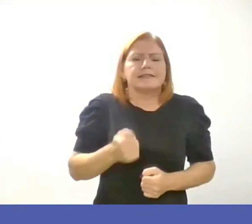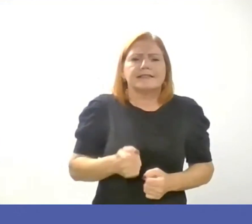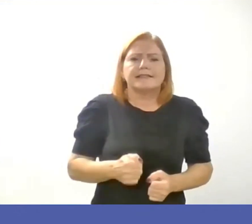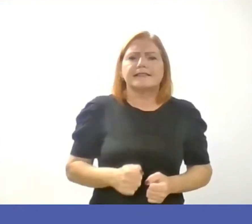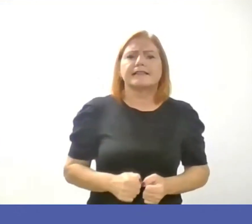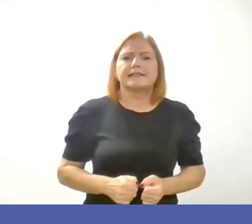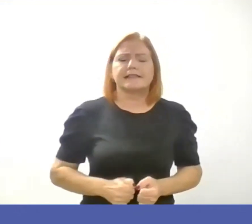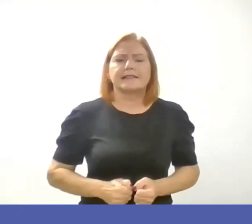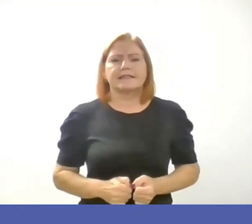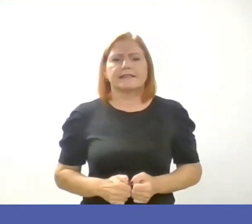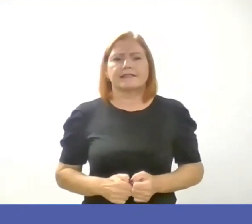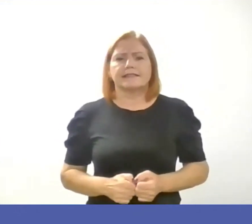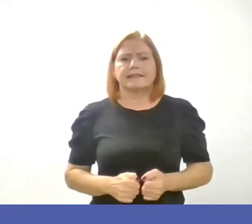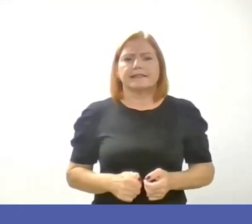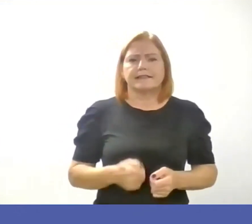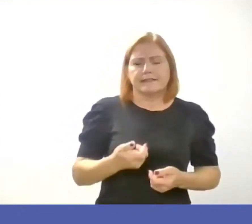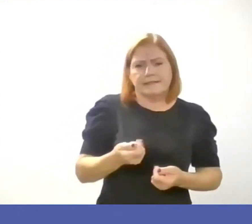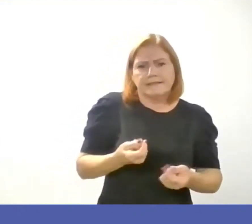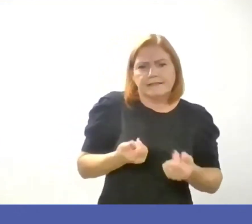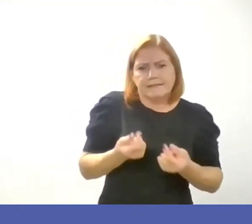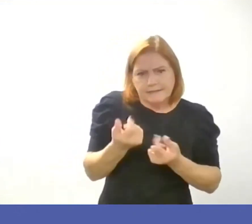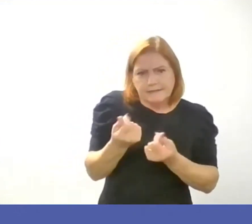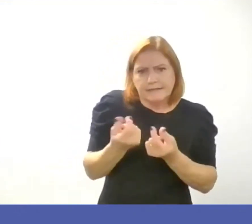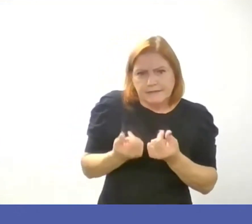dão lucro.